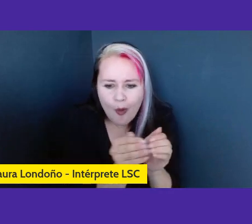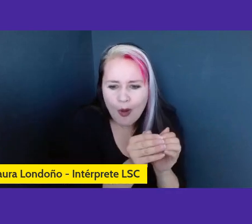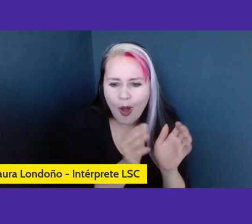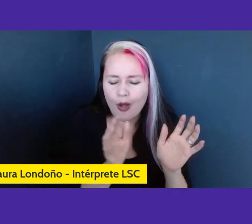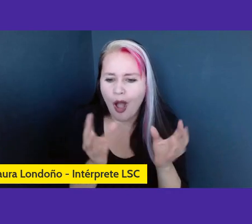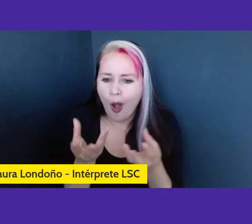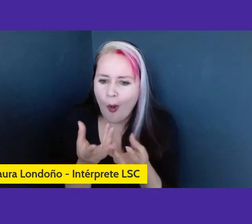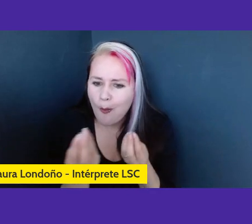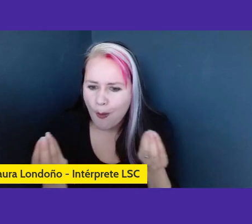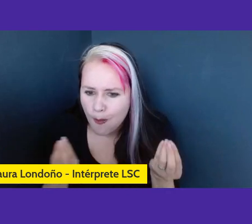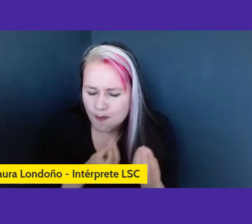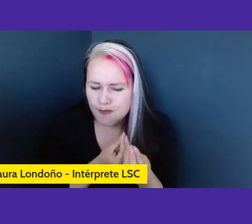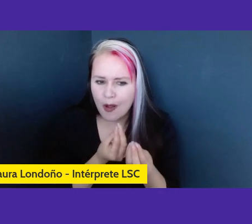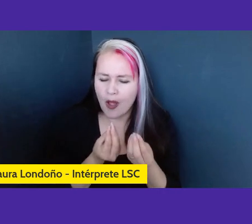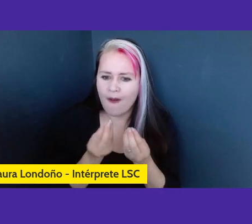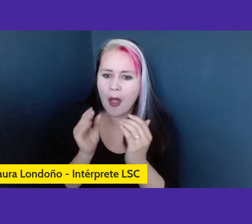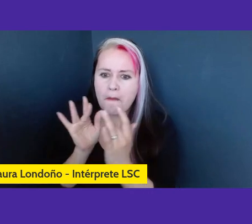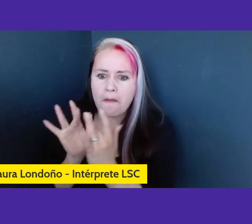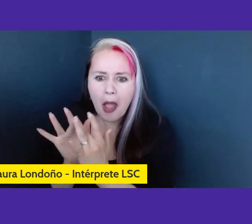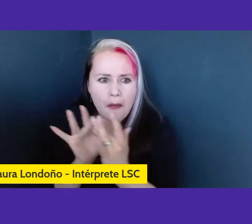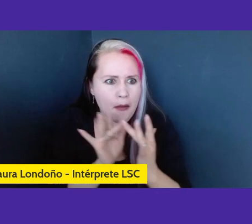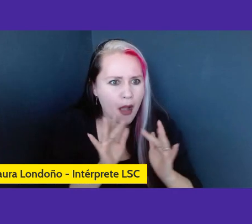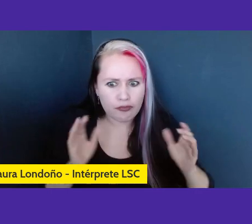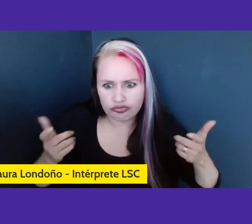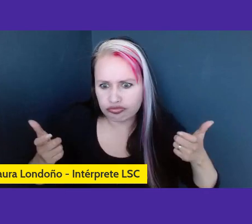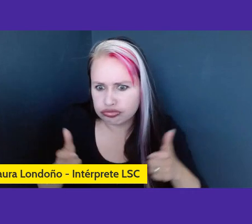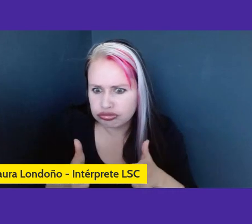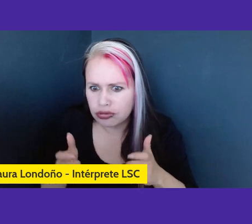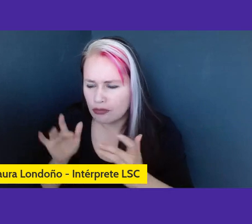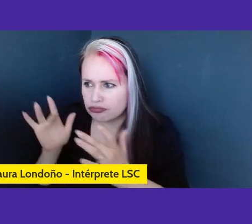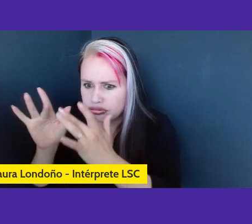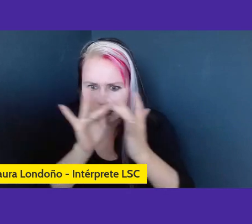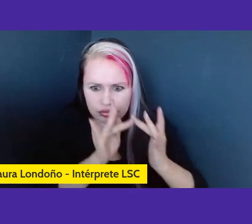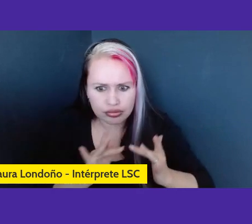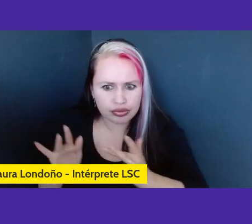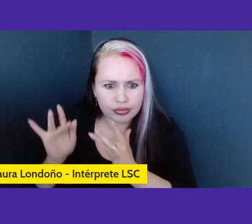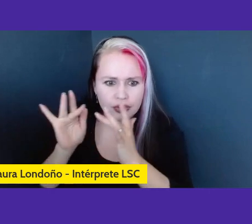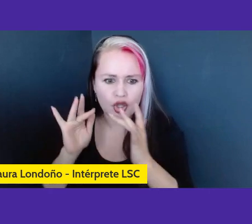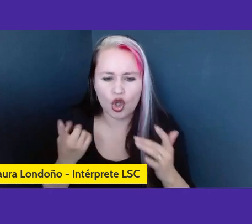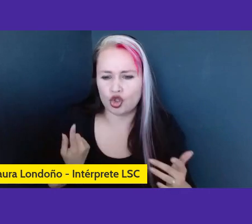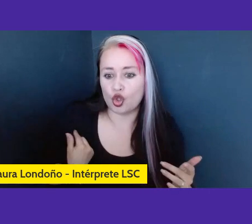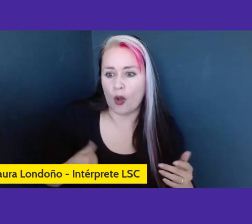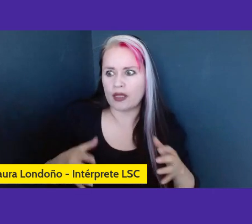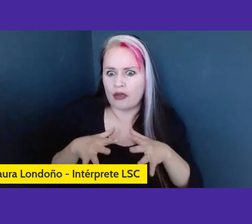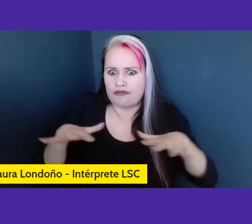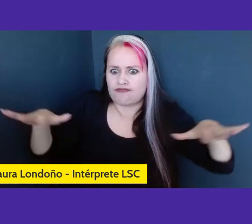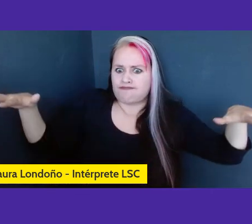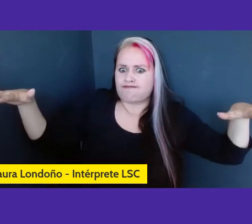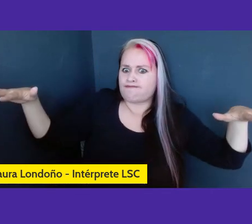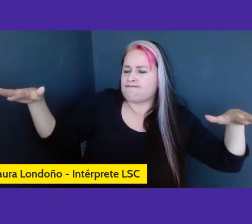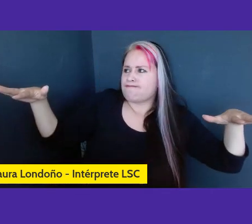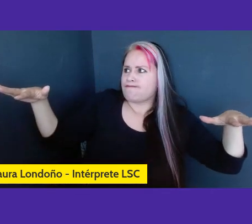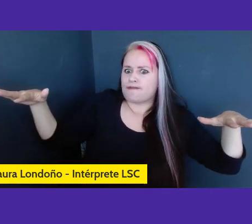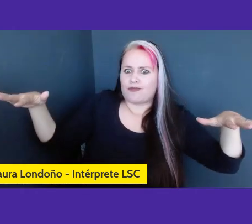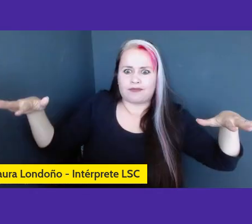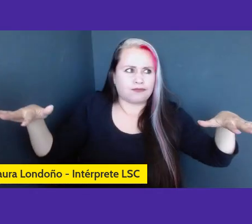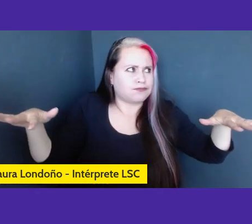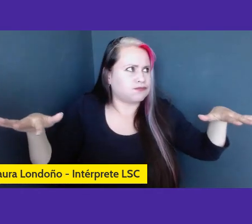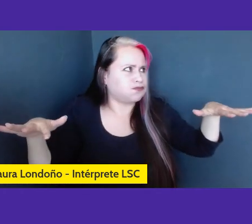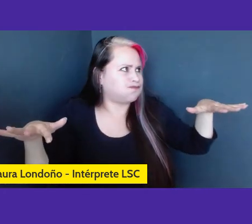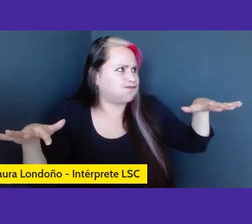fácil contactarte con otros productores, con otros distribuidores. No es Cannes, que es inmenso, o sea, es